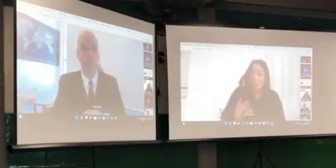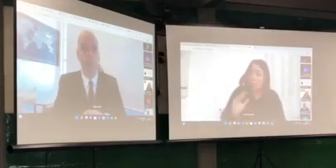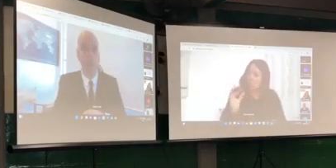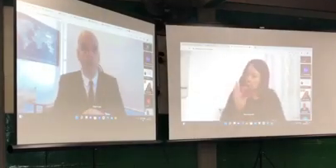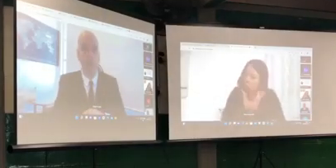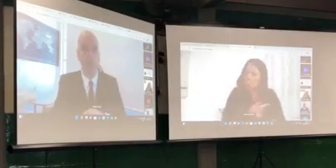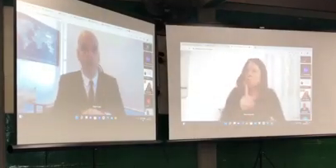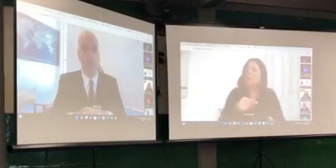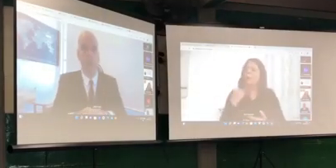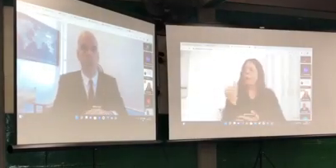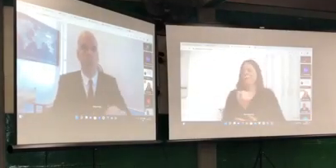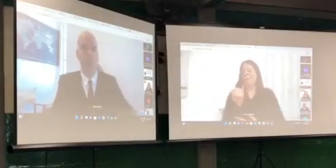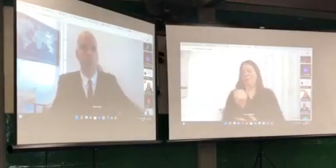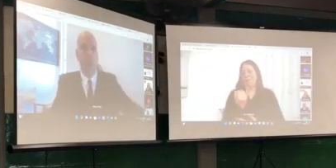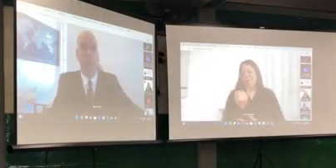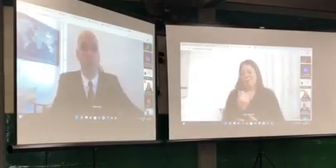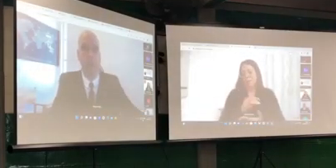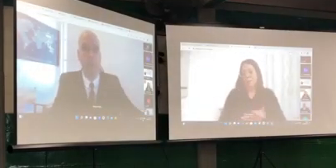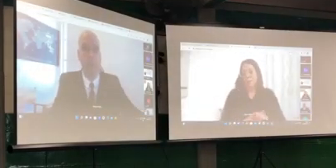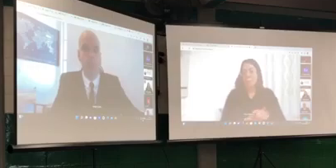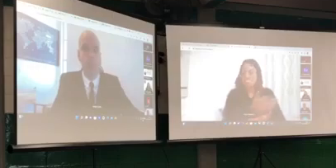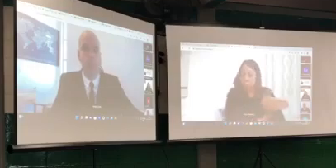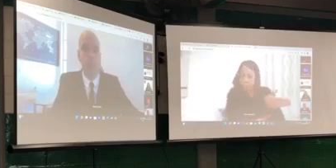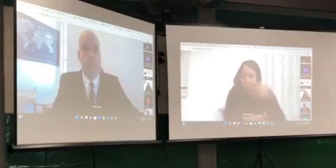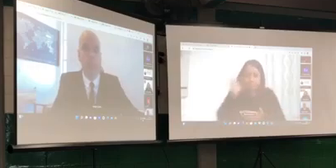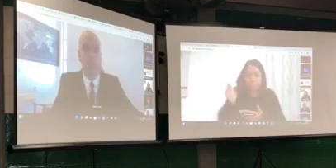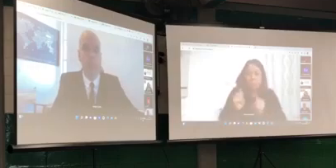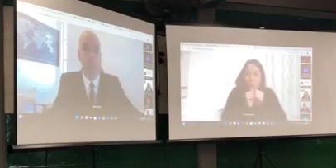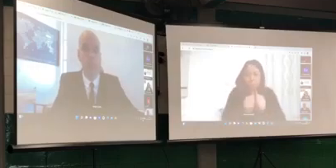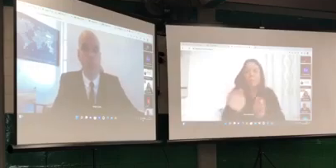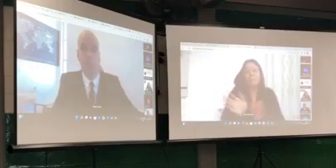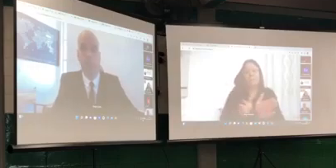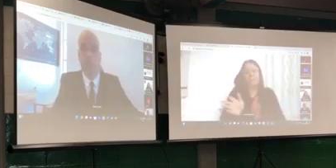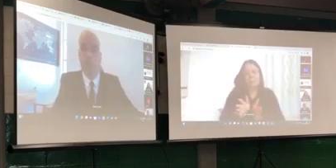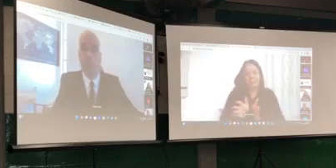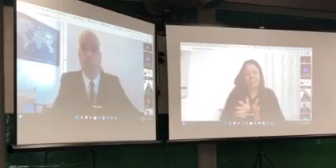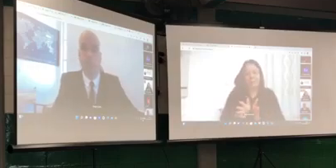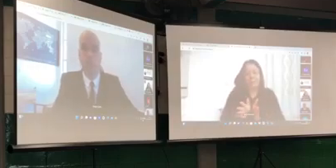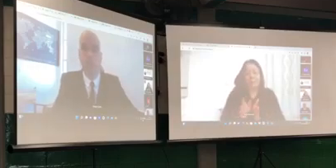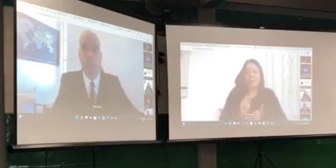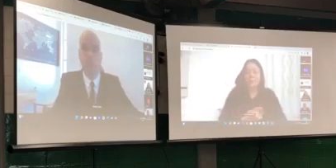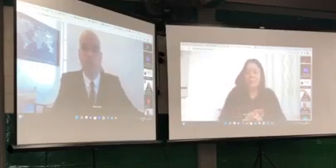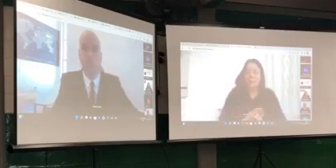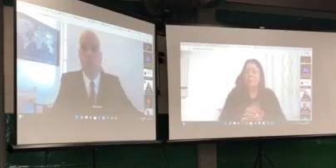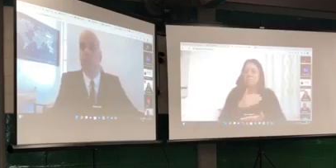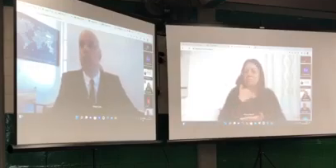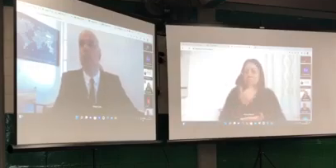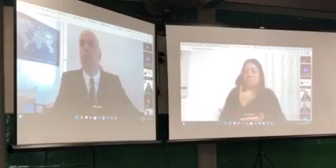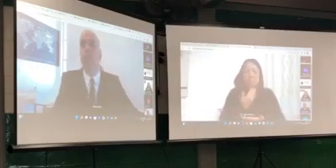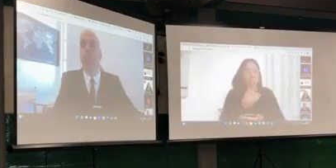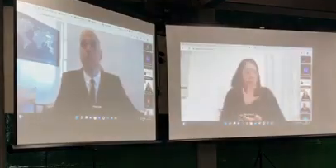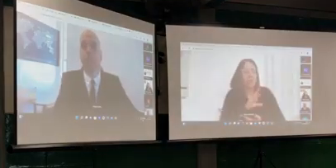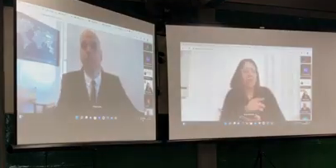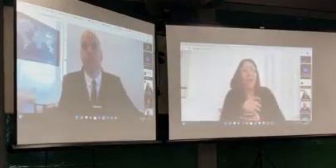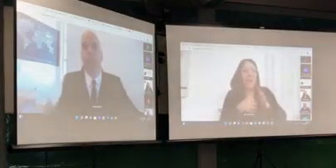muito importante. Né? E trazer essa acessibilidade, mas não adianta só dizer, nossa empresa é acessível,